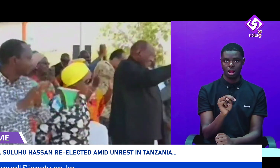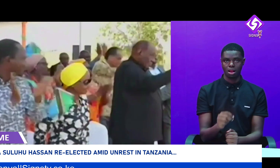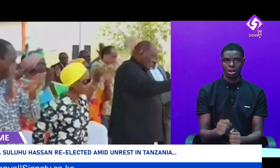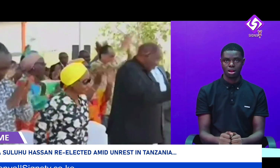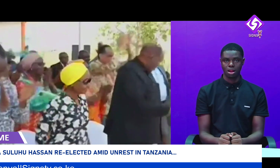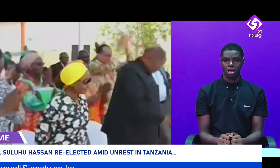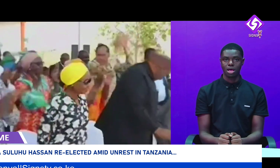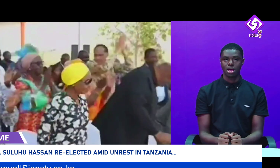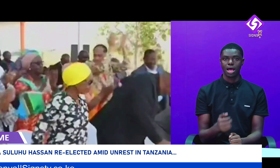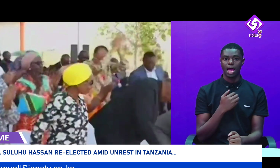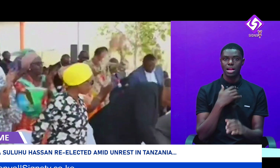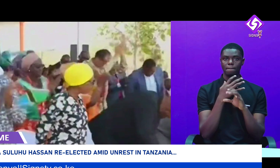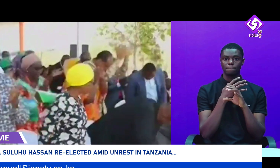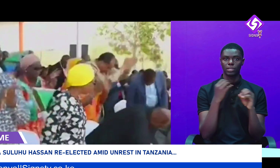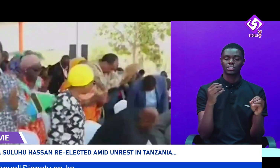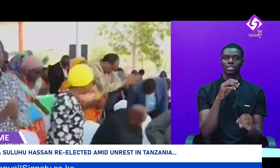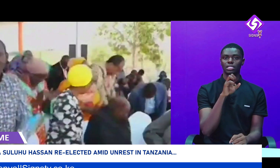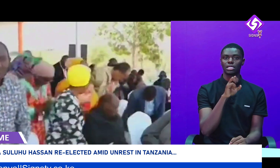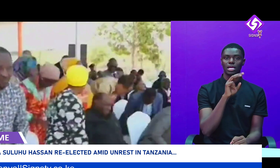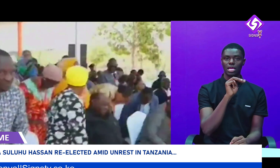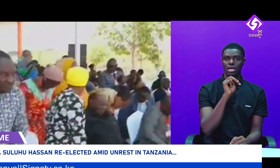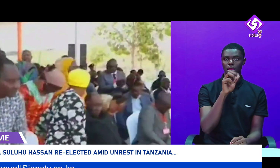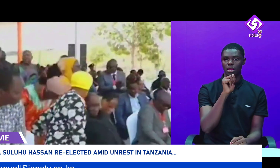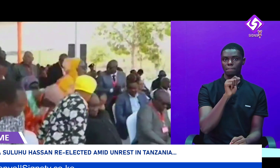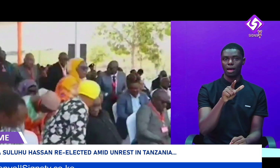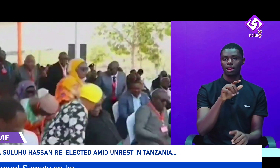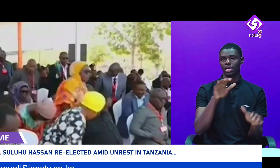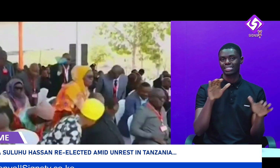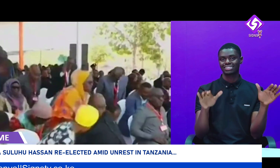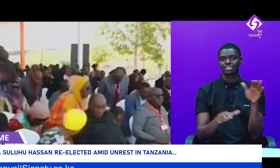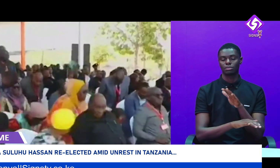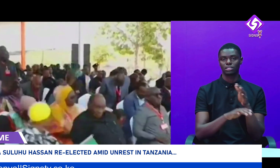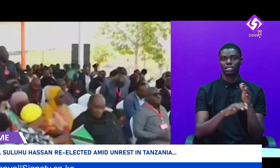Mheshimiwa Dr. Emmanuel John Nchimbi kuwa makamu wa rais wa Jamhuri ya Muungano wa Tanzania.